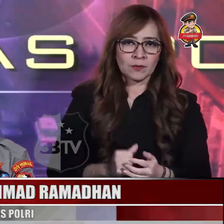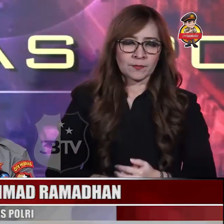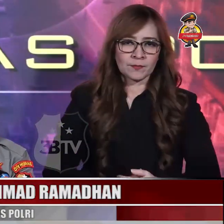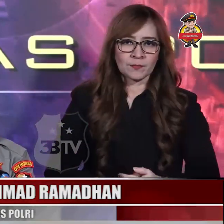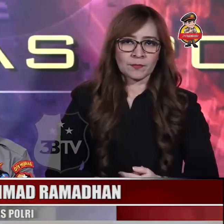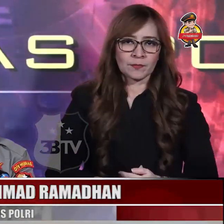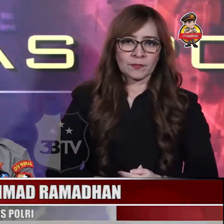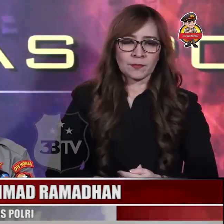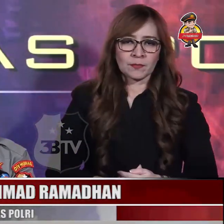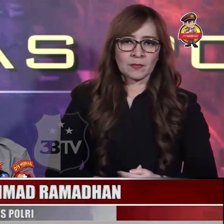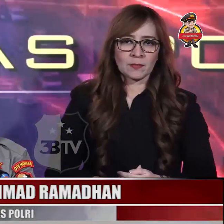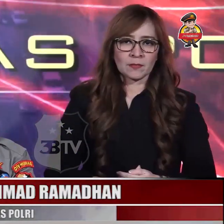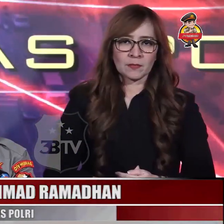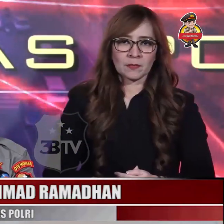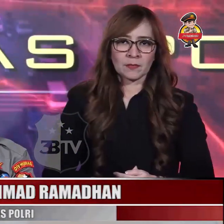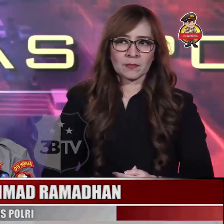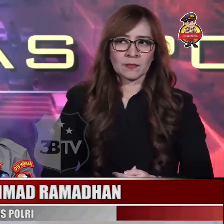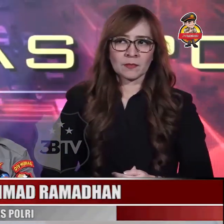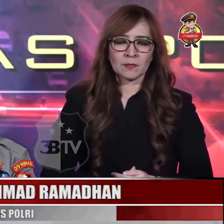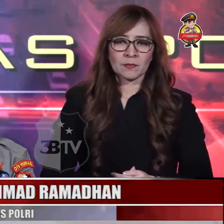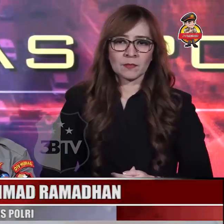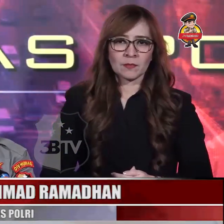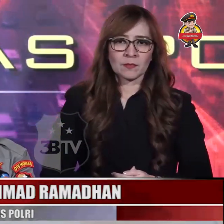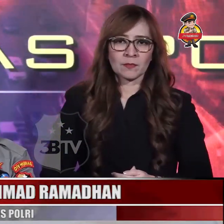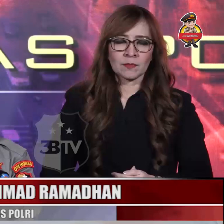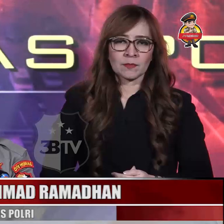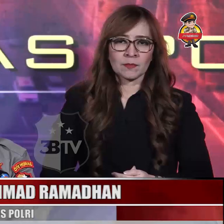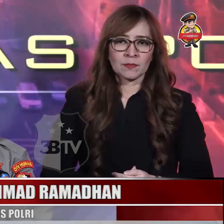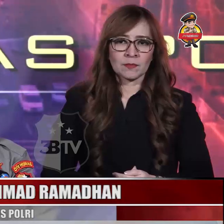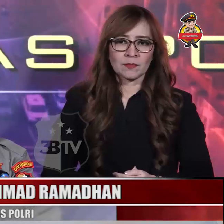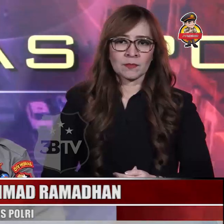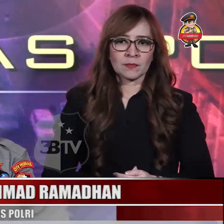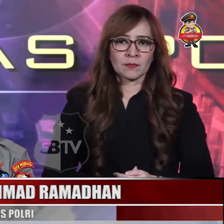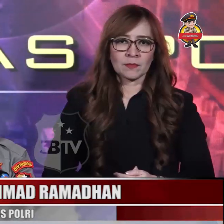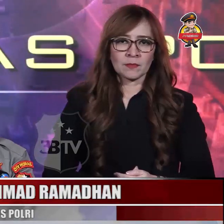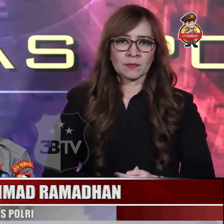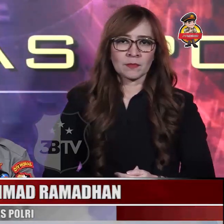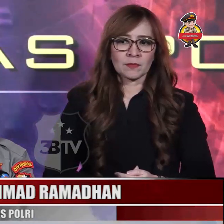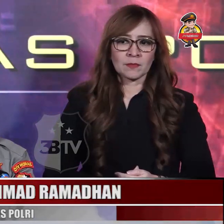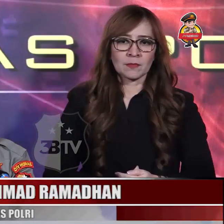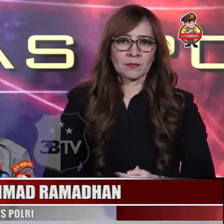dan mendapatkan dua orang dengan